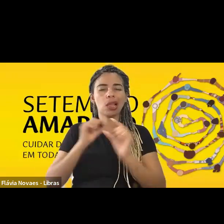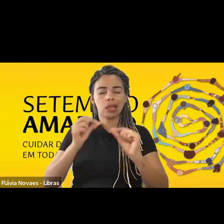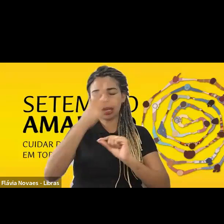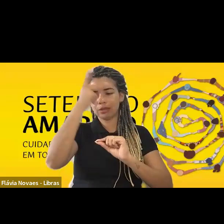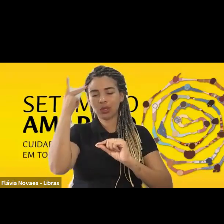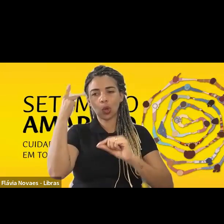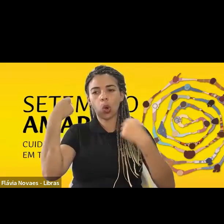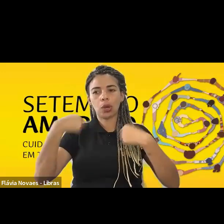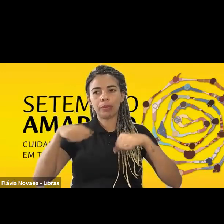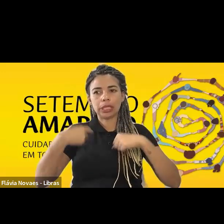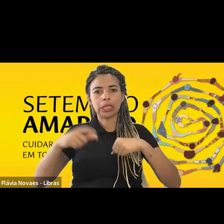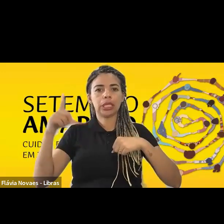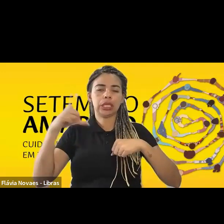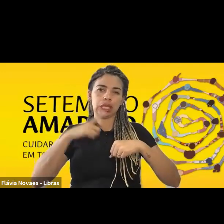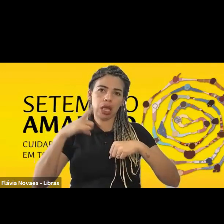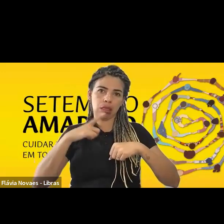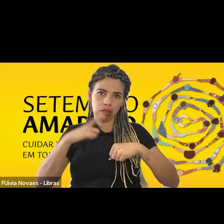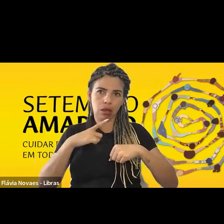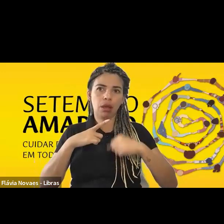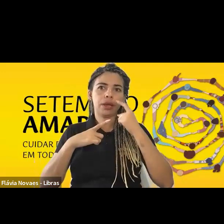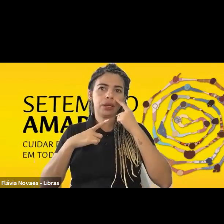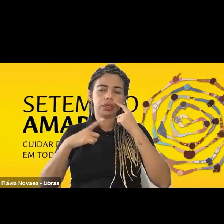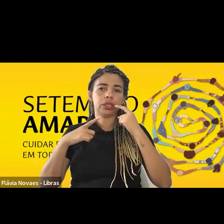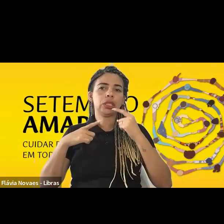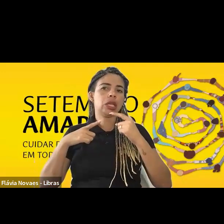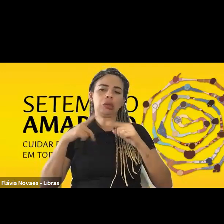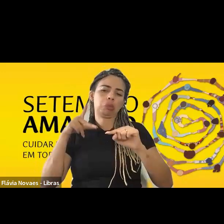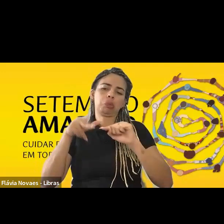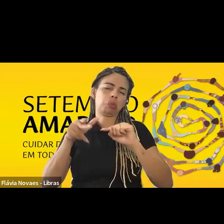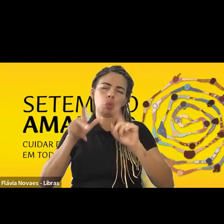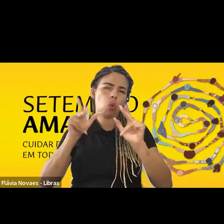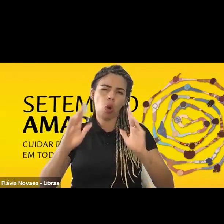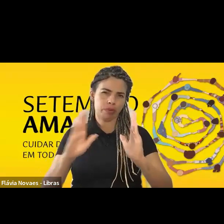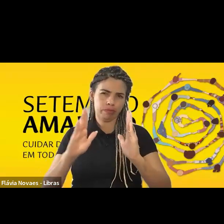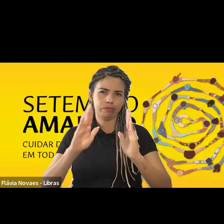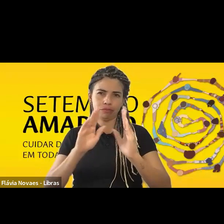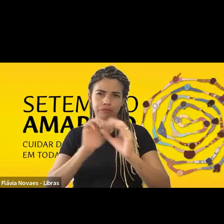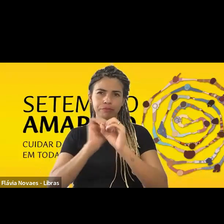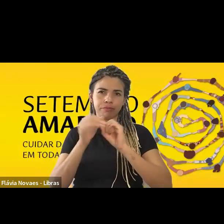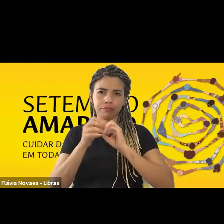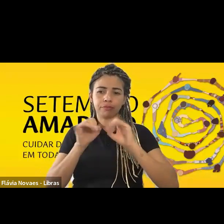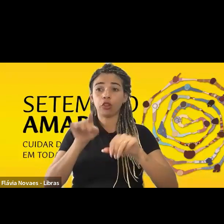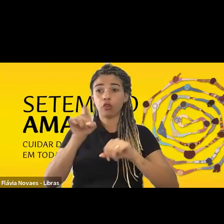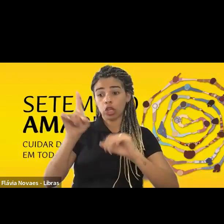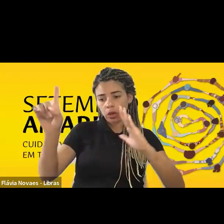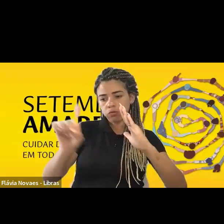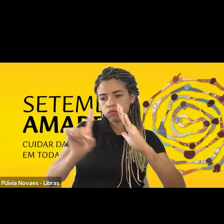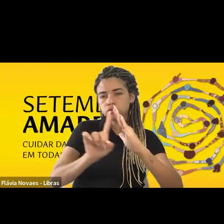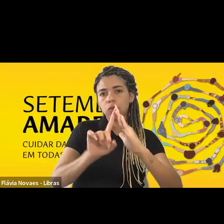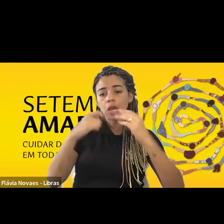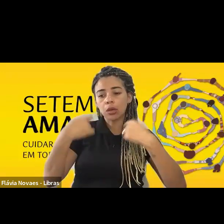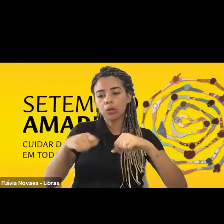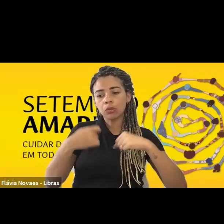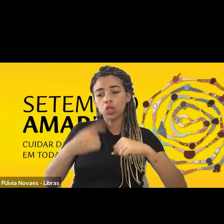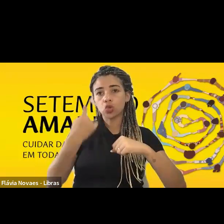fazer algum tipo de restrição como aquela, se você diz para ela: olha, você vai ficar restrita e você vai precisar ficar restrita por